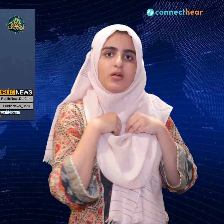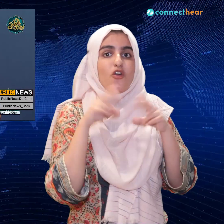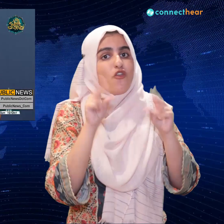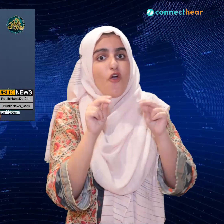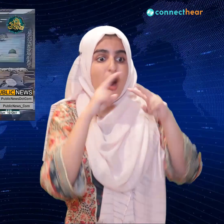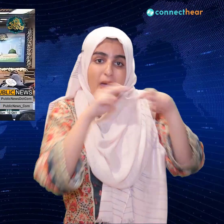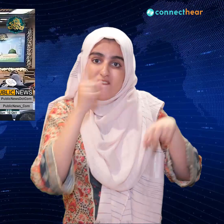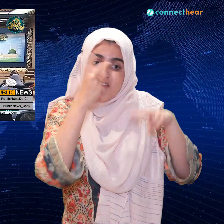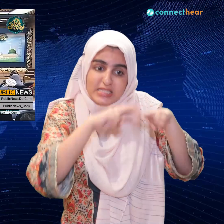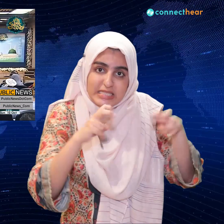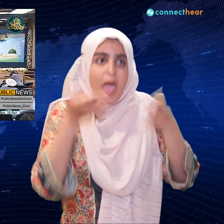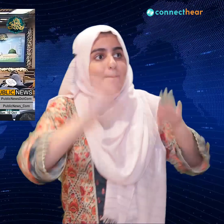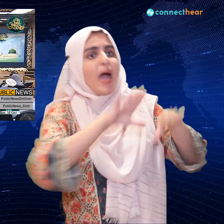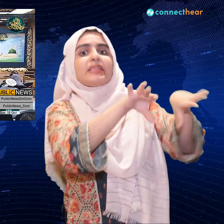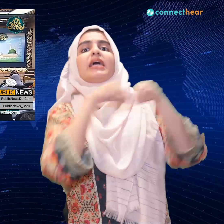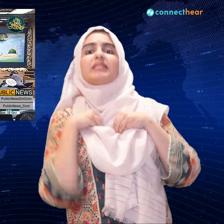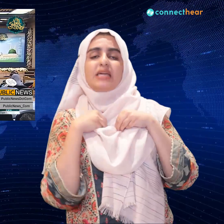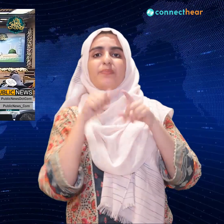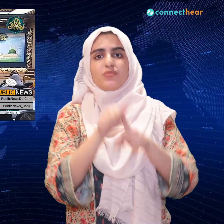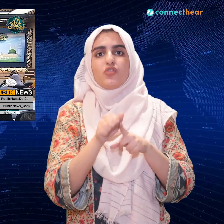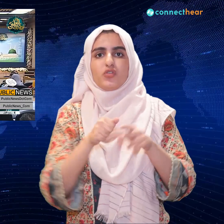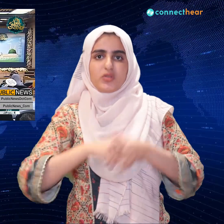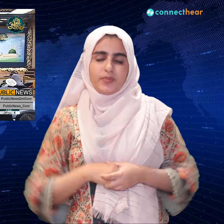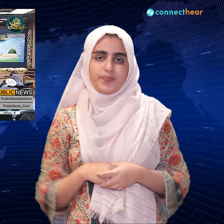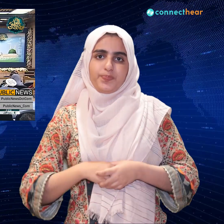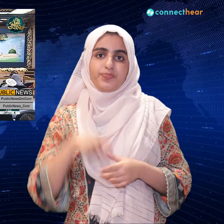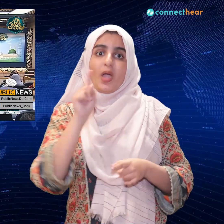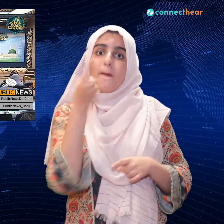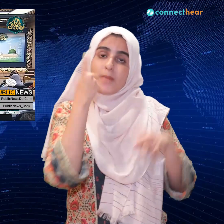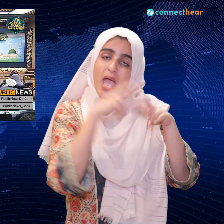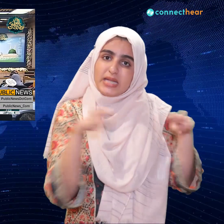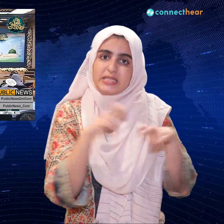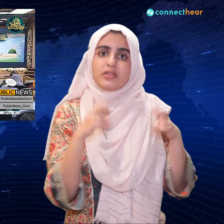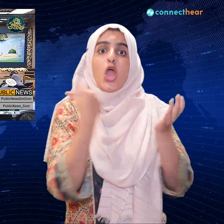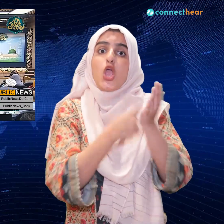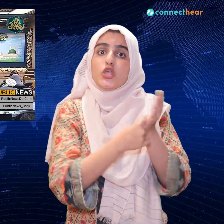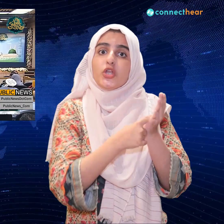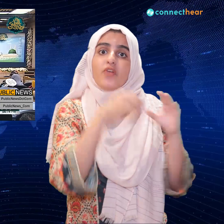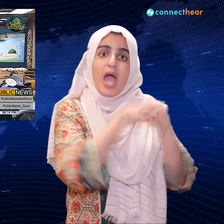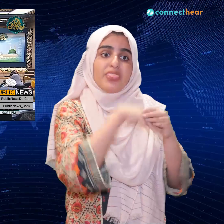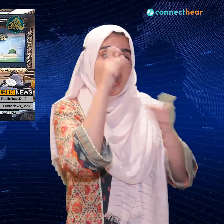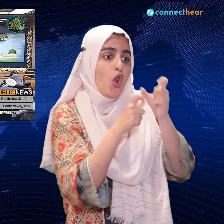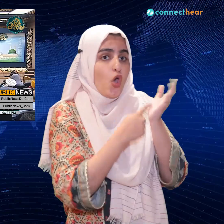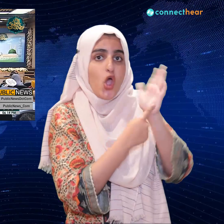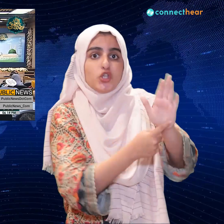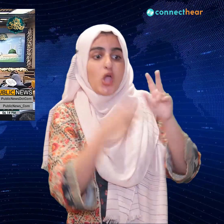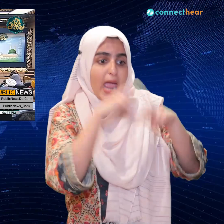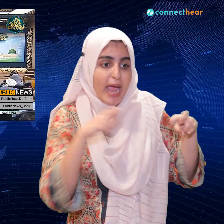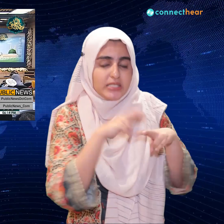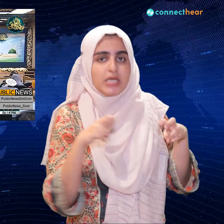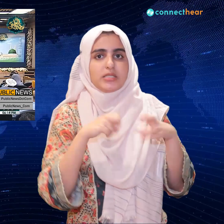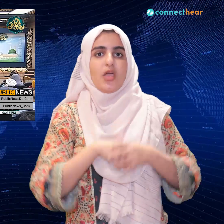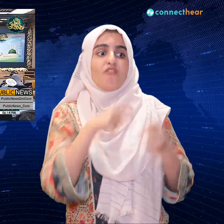تحقیقات کیے بغیر, سوچے سمجھے بغیر. تو اس کا پھر کام ہوگا ریسرچ کا کہ ہم یونیورسٹیز میں ریسرچ کر کے لوگوں کو بتائیں کہ کیا ان